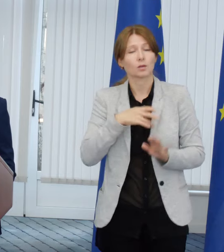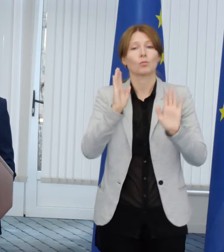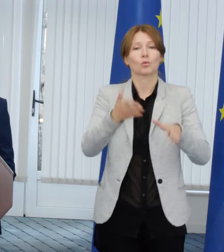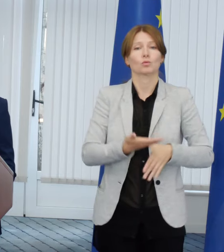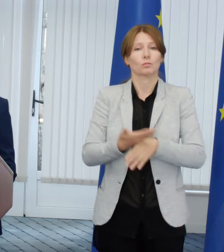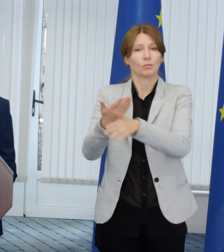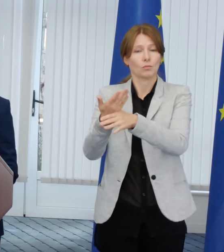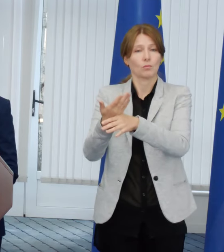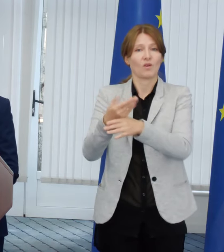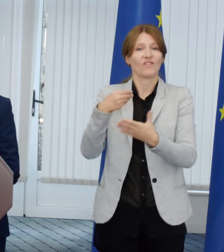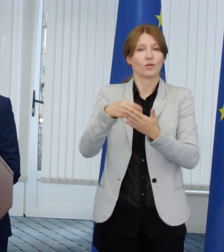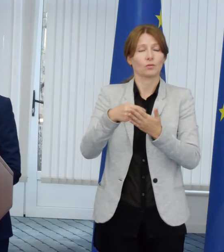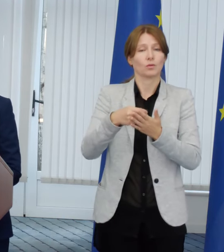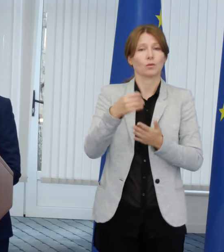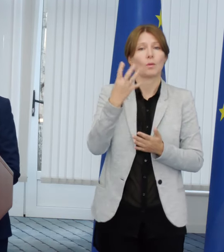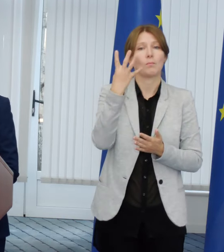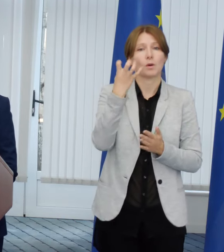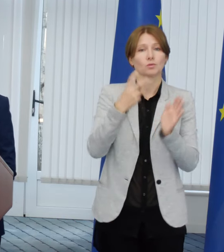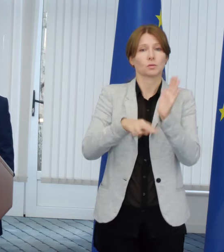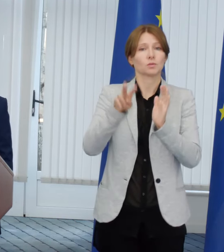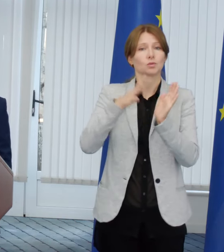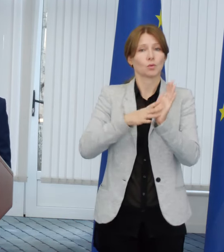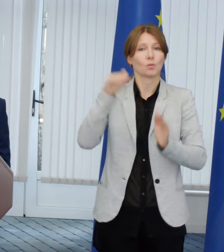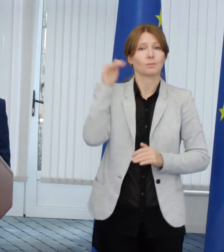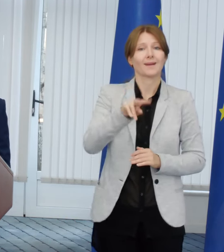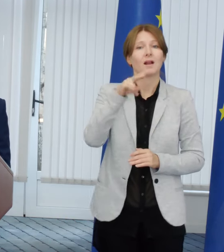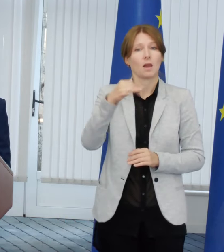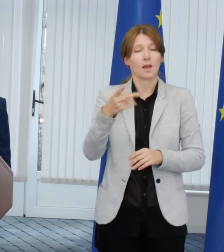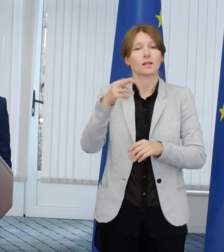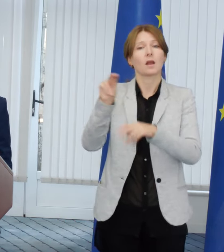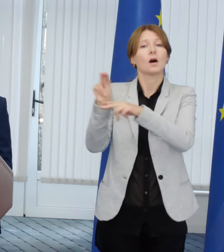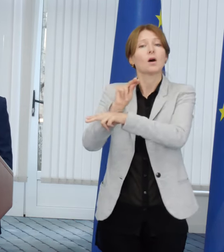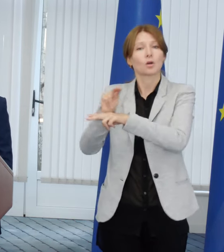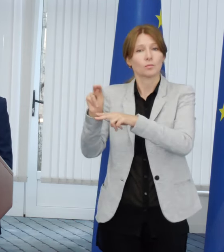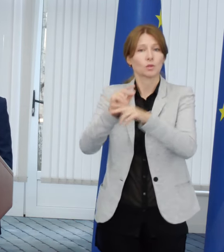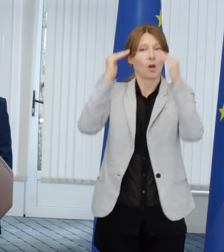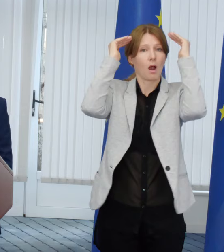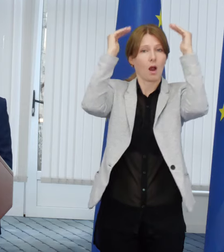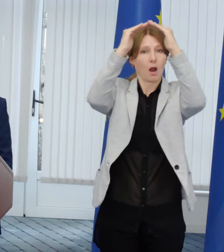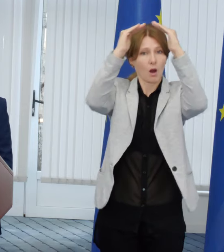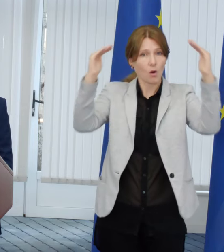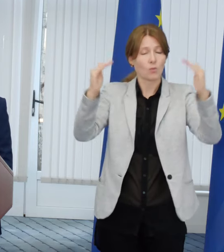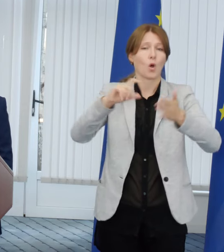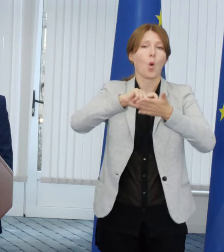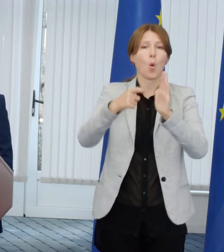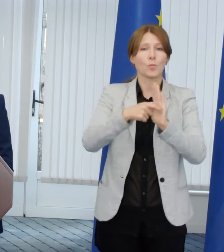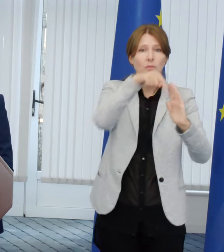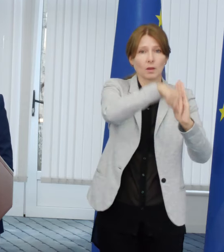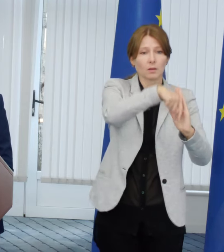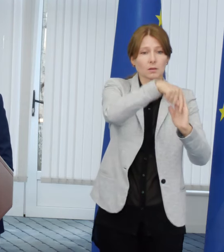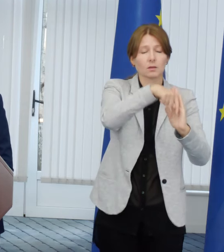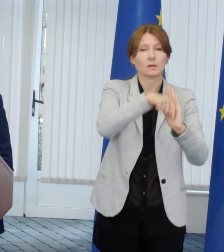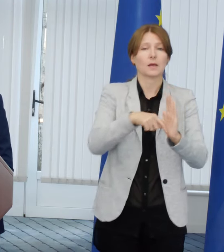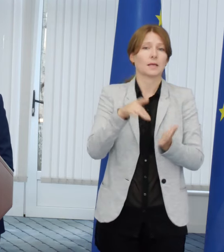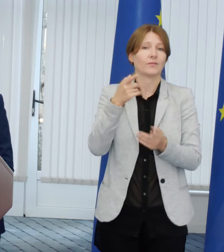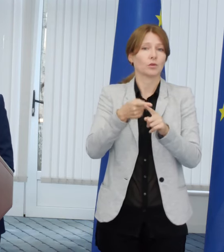ajutor financiar de 472.000 de lei, la fel pentru repararea acoperișului și a odăilor, centru